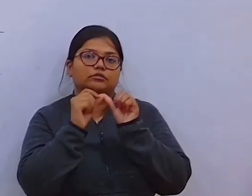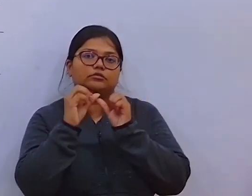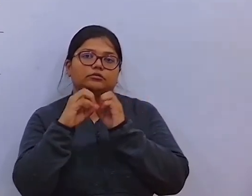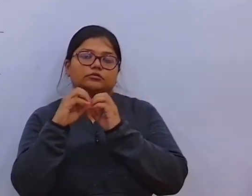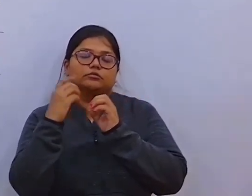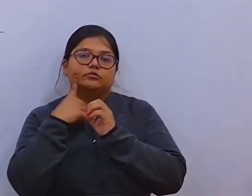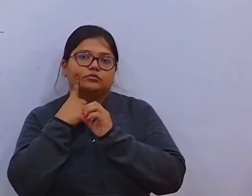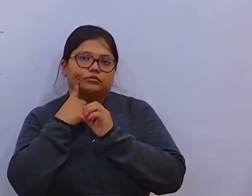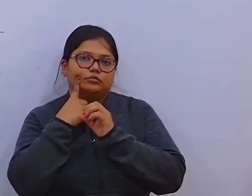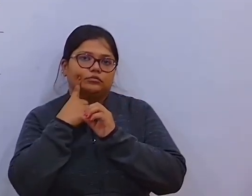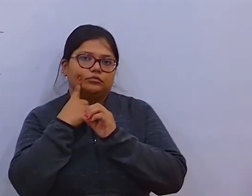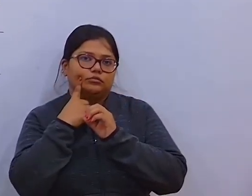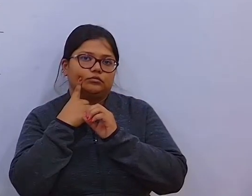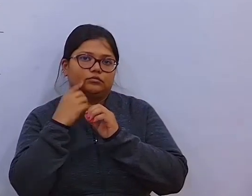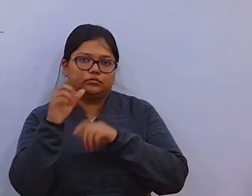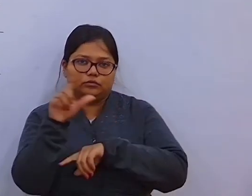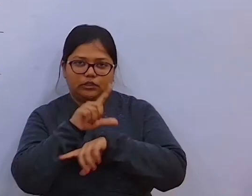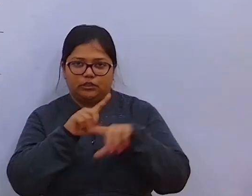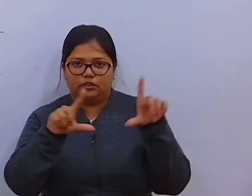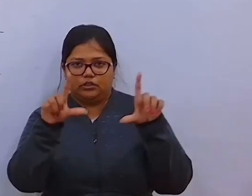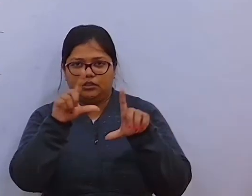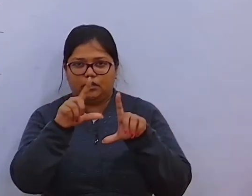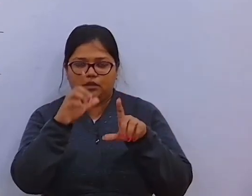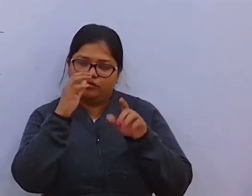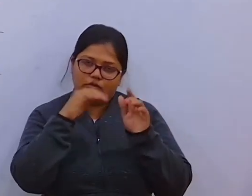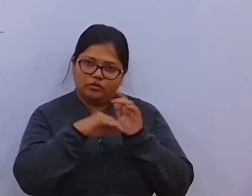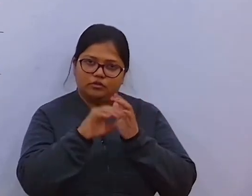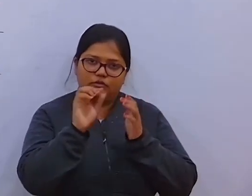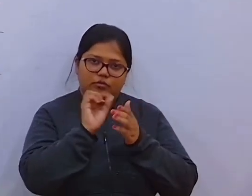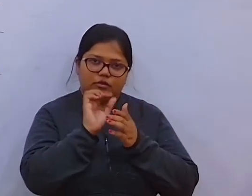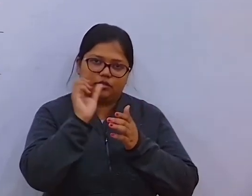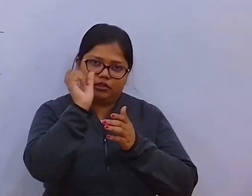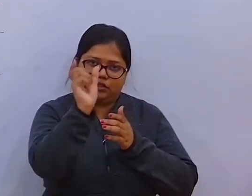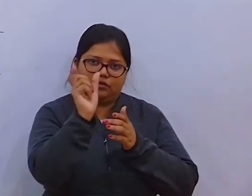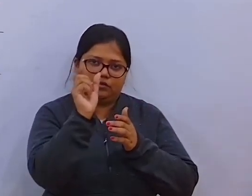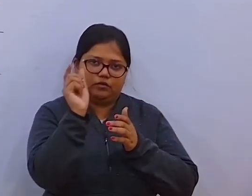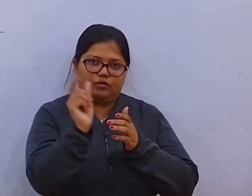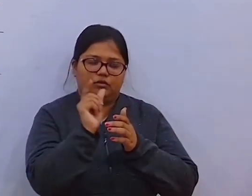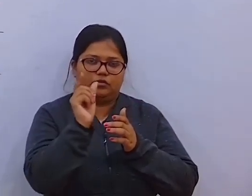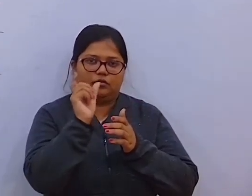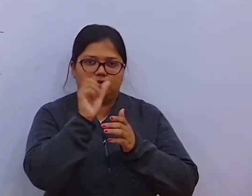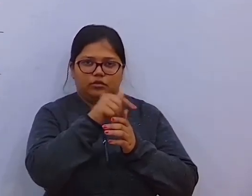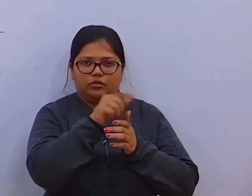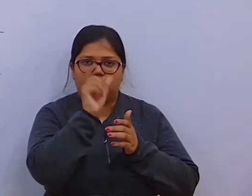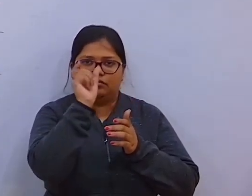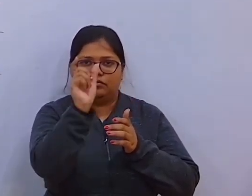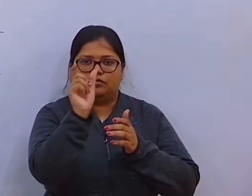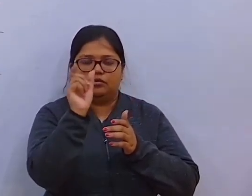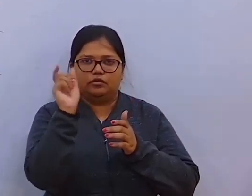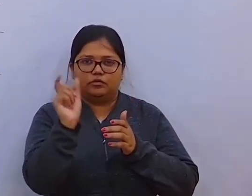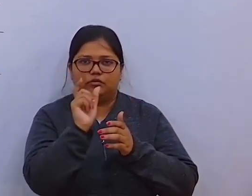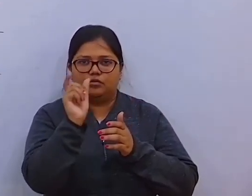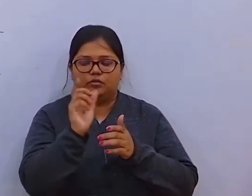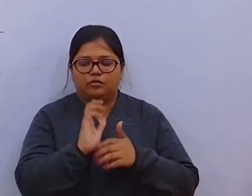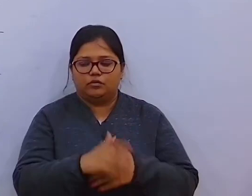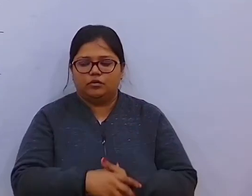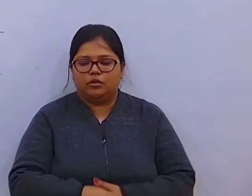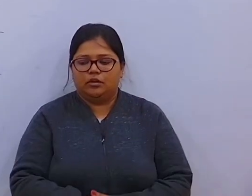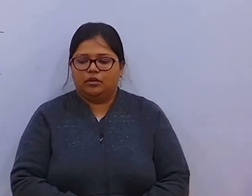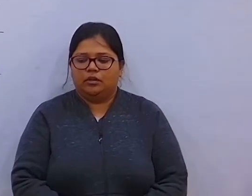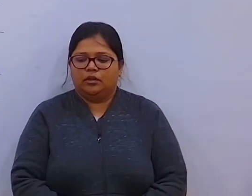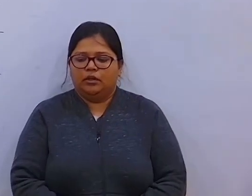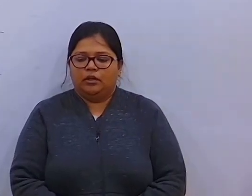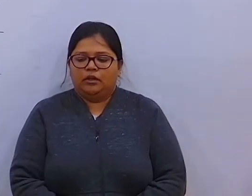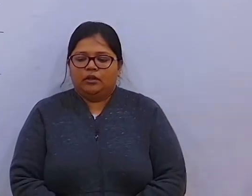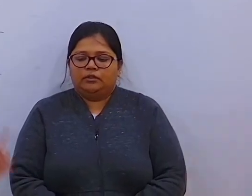से ली गई है मानसून शब्द की उत्पत्ति। ठीक, जो कि आदर्श रूप में 20